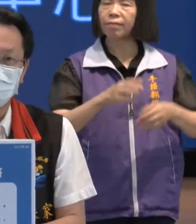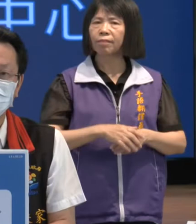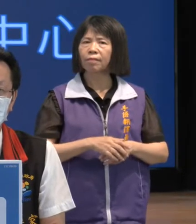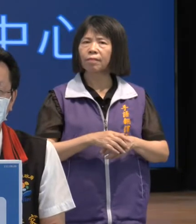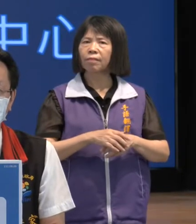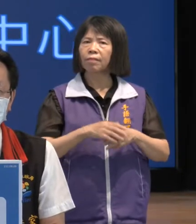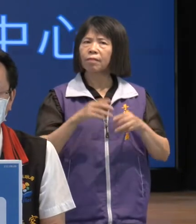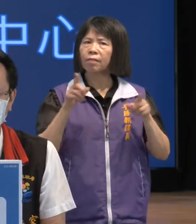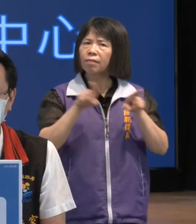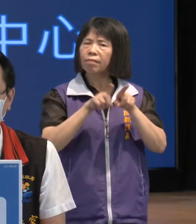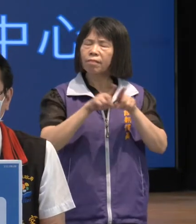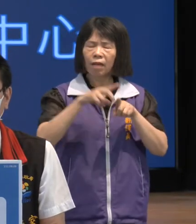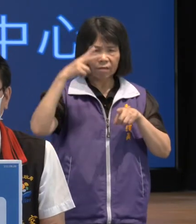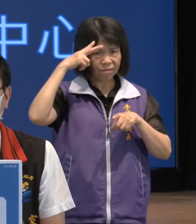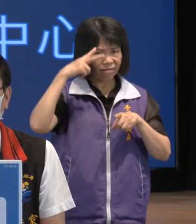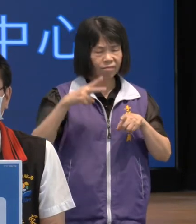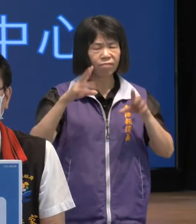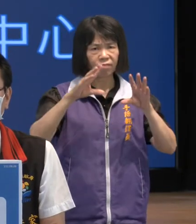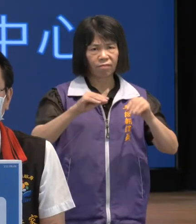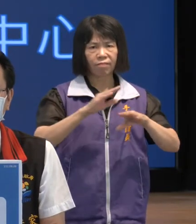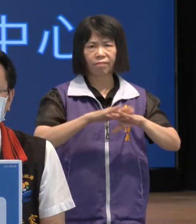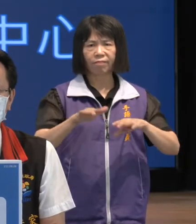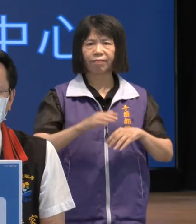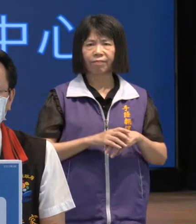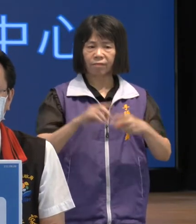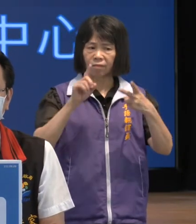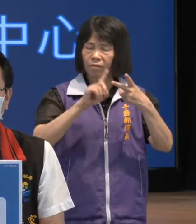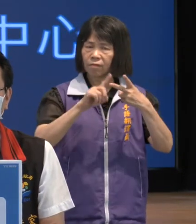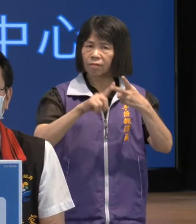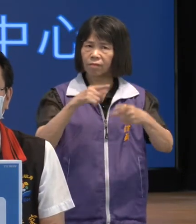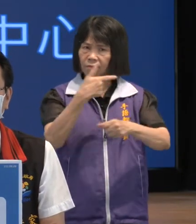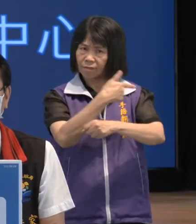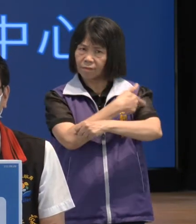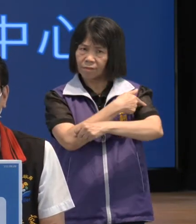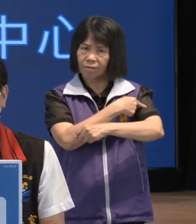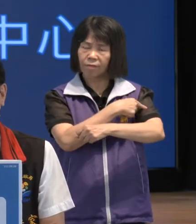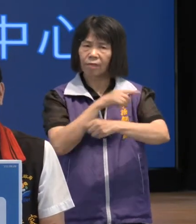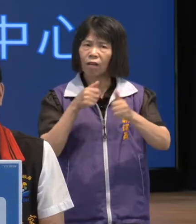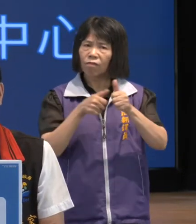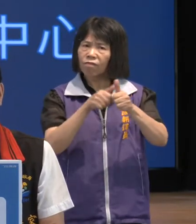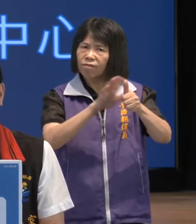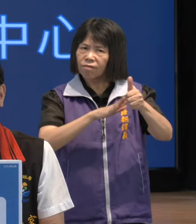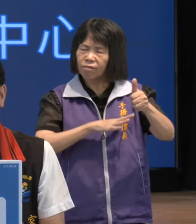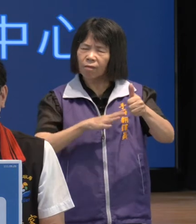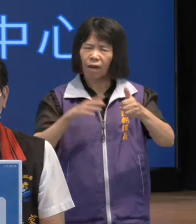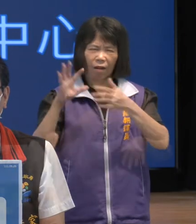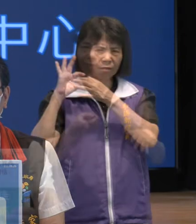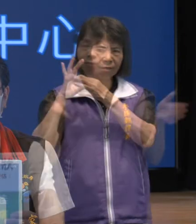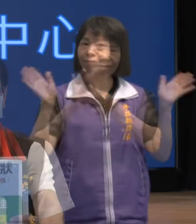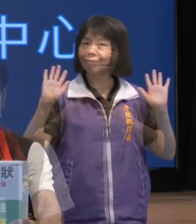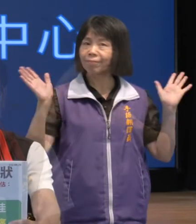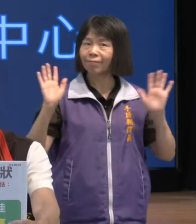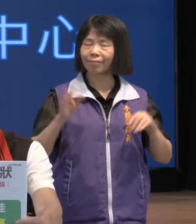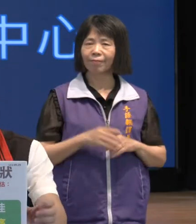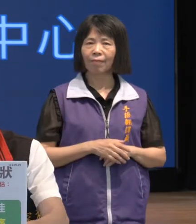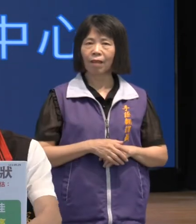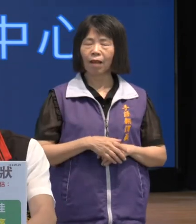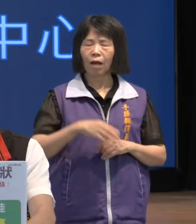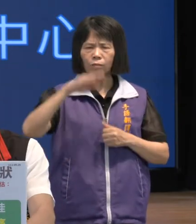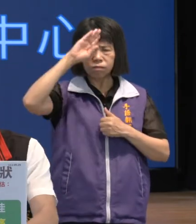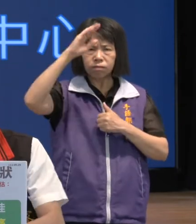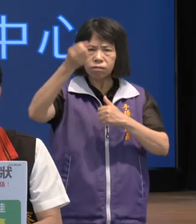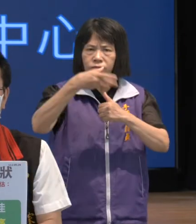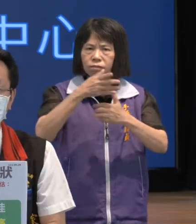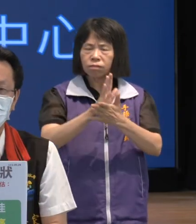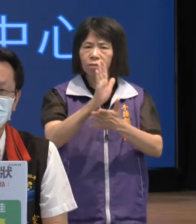家中小朋友在接种完疫苗之后出现持续发烧超过48个小时，并且有严重过敏反应，像是呼吸困难、心